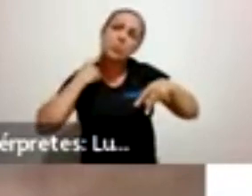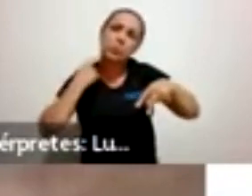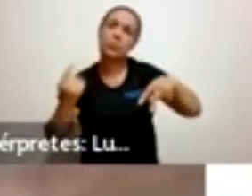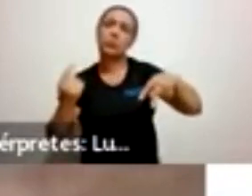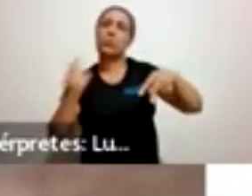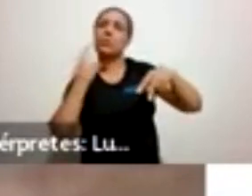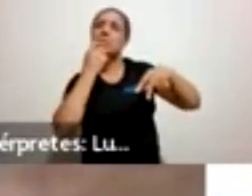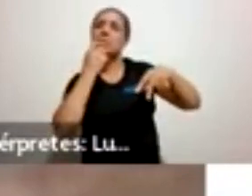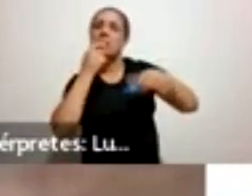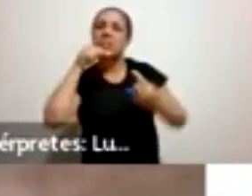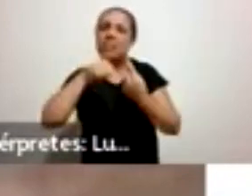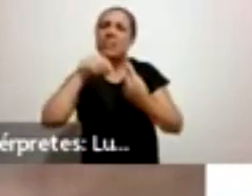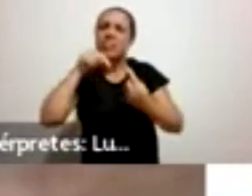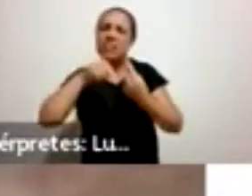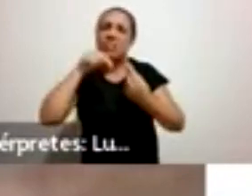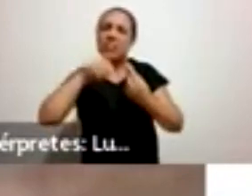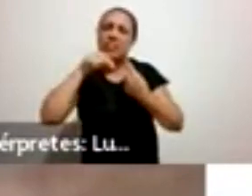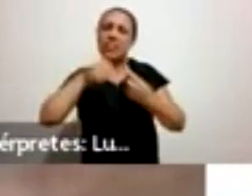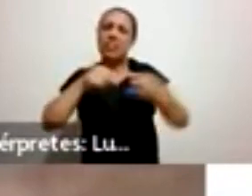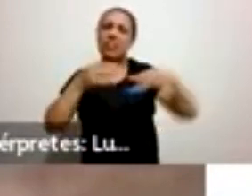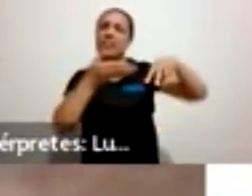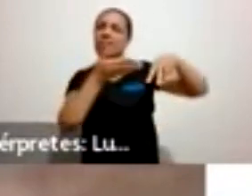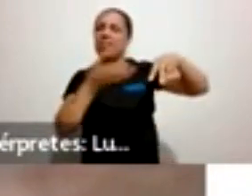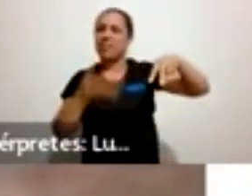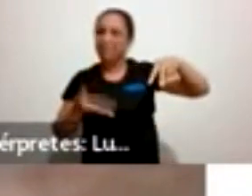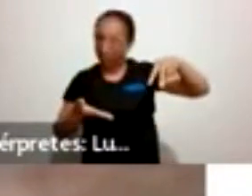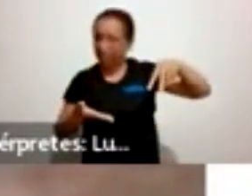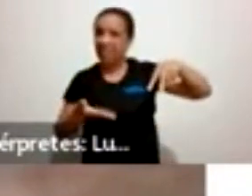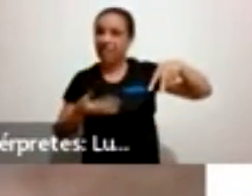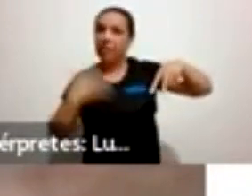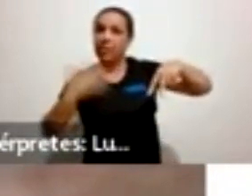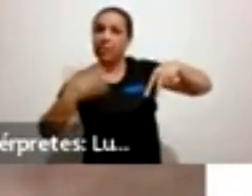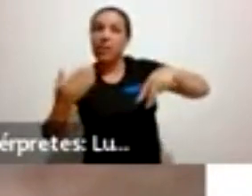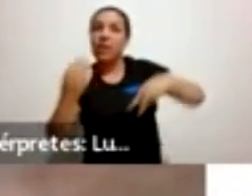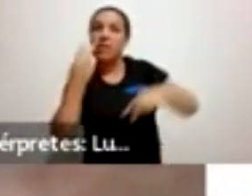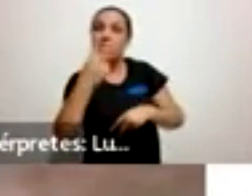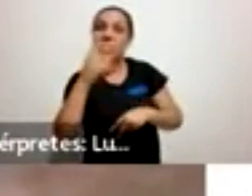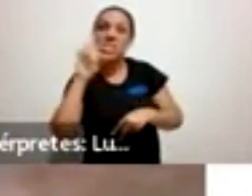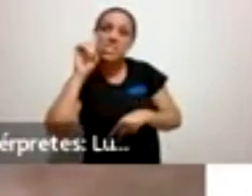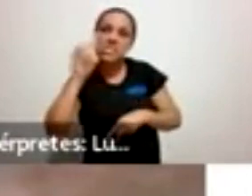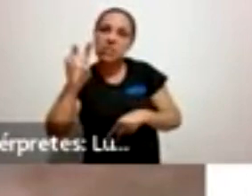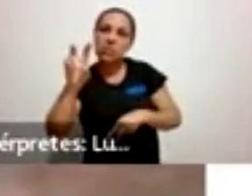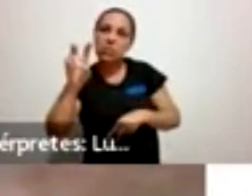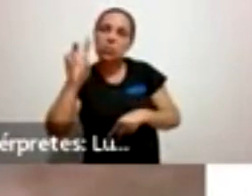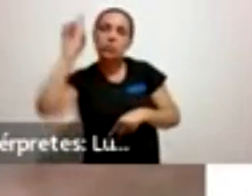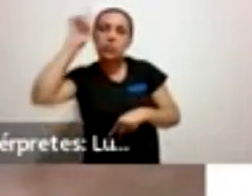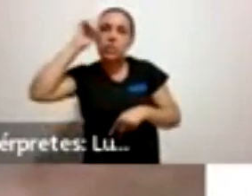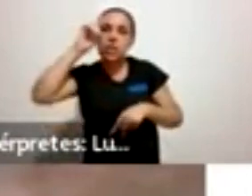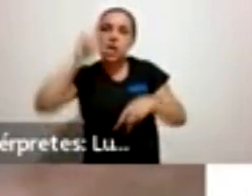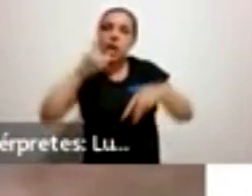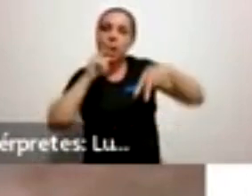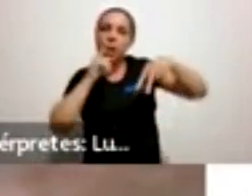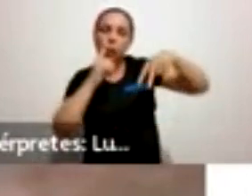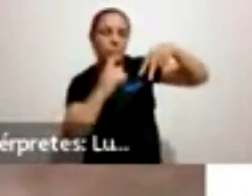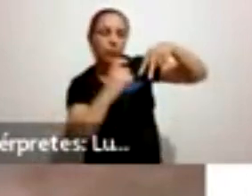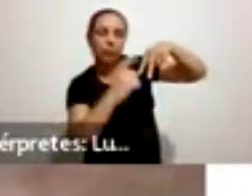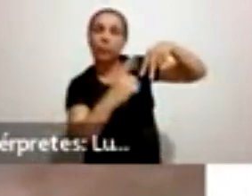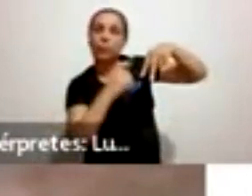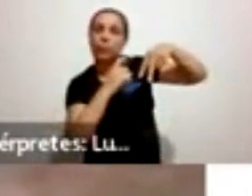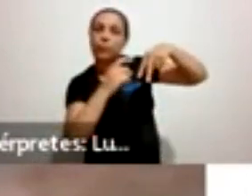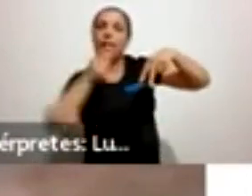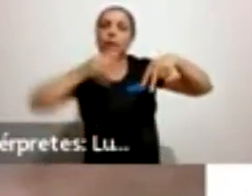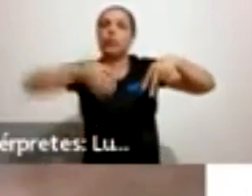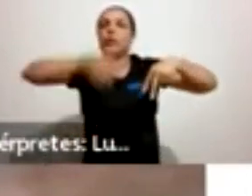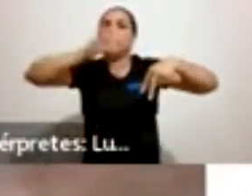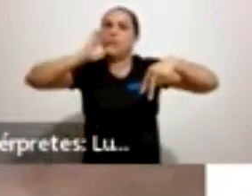perna dessa senhora. Olha aqui. 25 dias ingerindo água e banhando com essa água